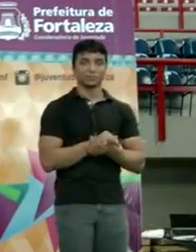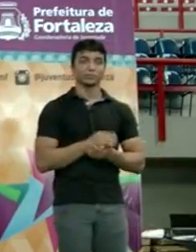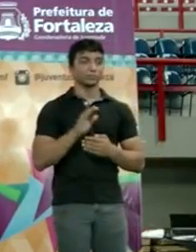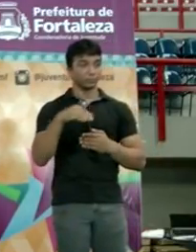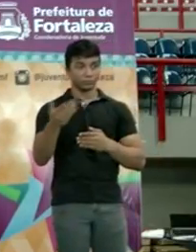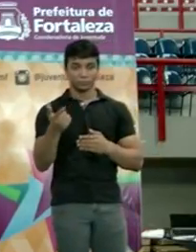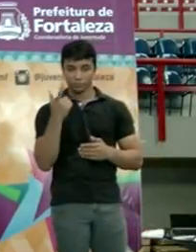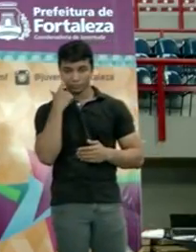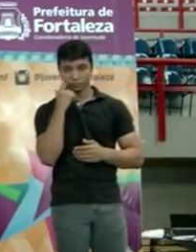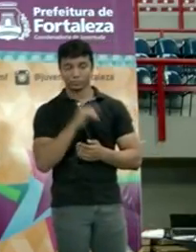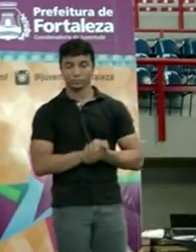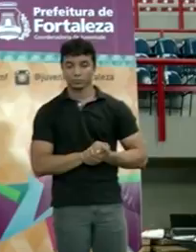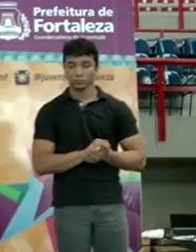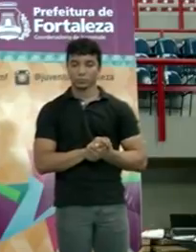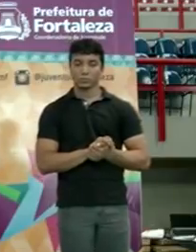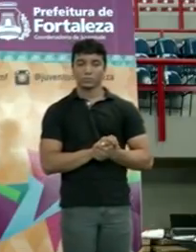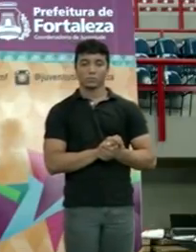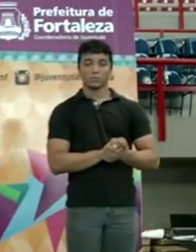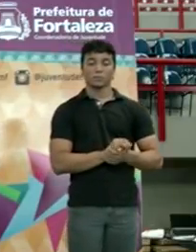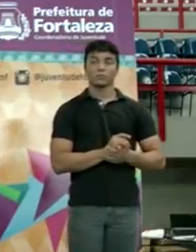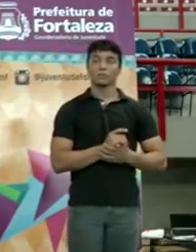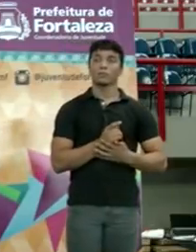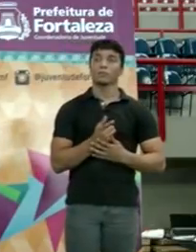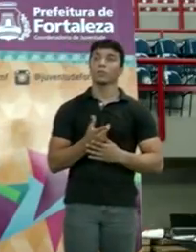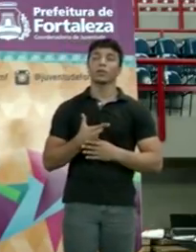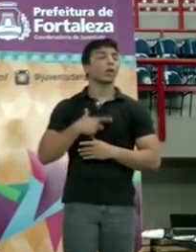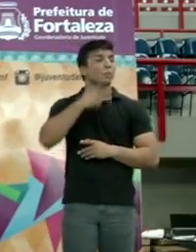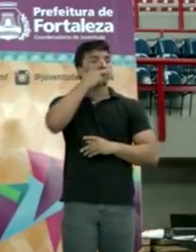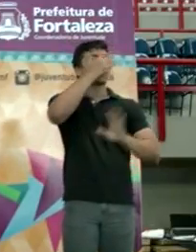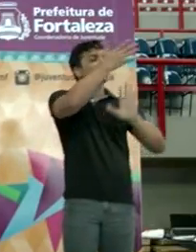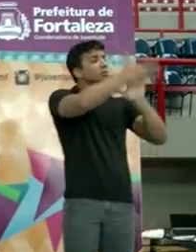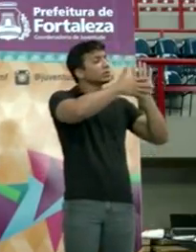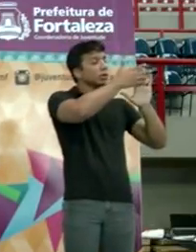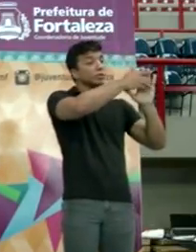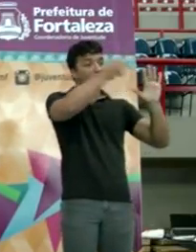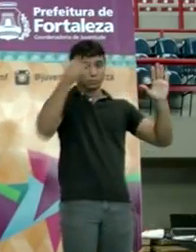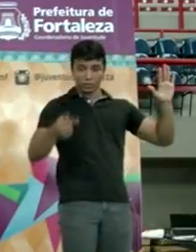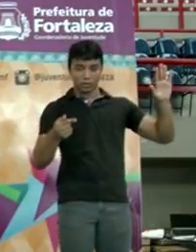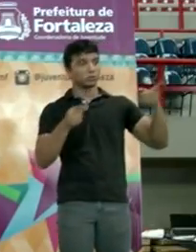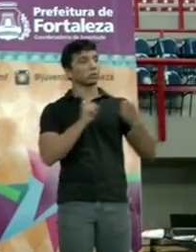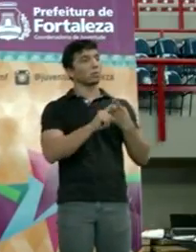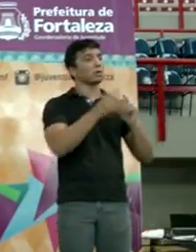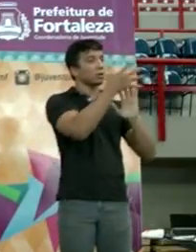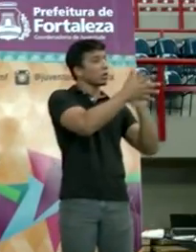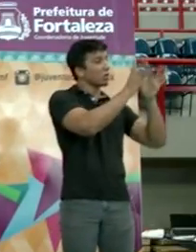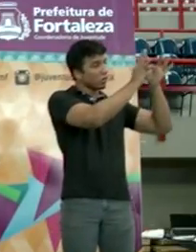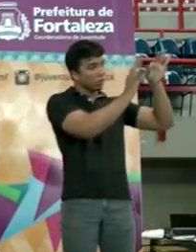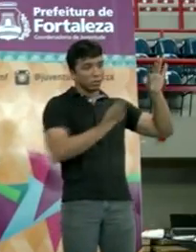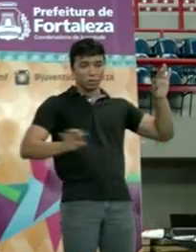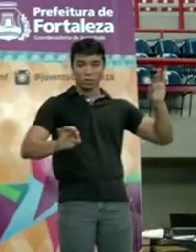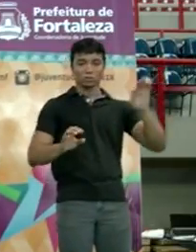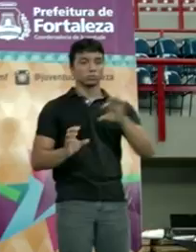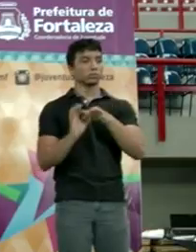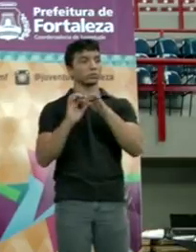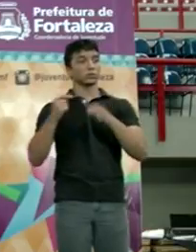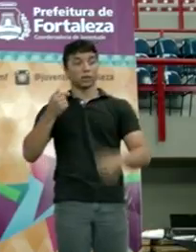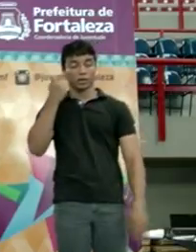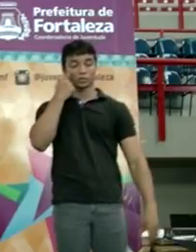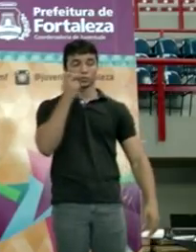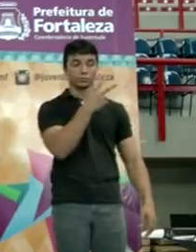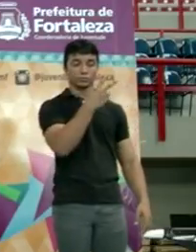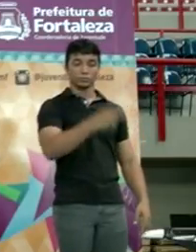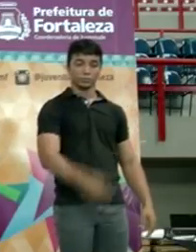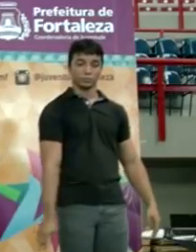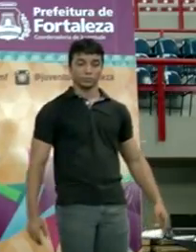passar adiante? Mas esse mesmo texto vale para a sétima, não é isso? Vamos dar uma olhada na